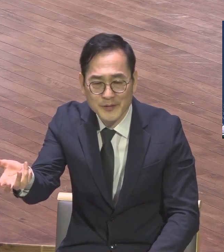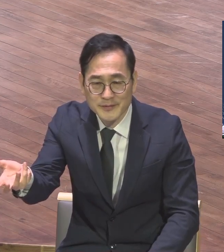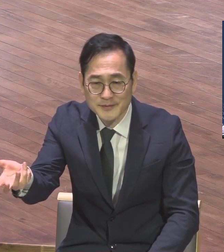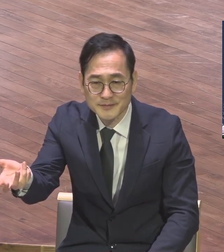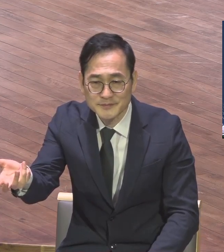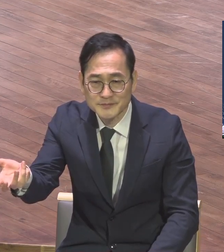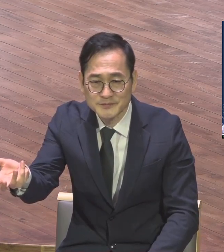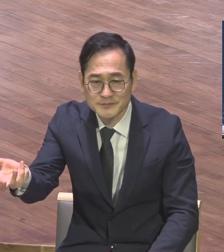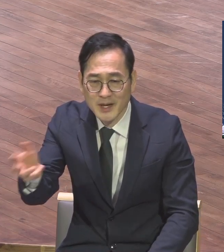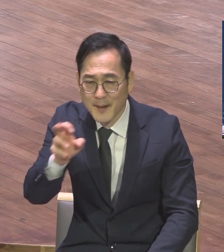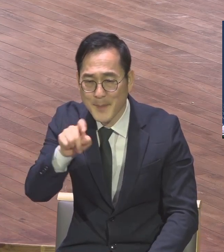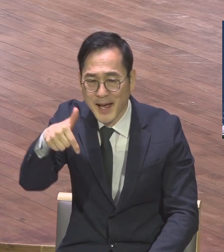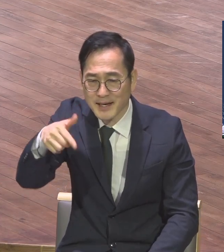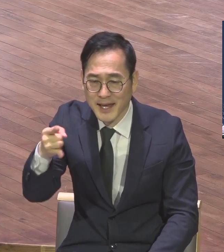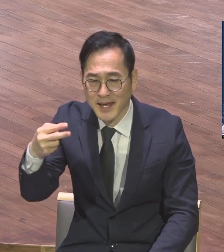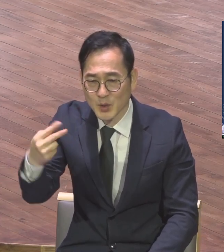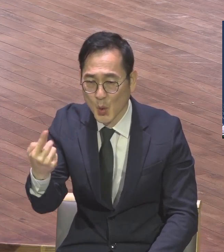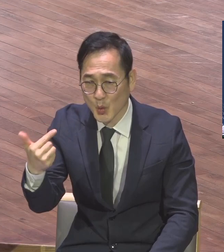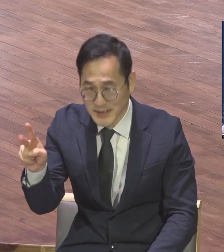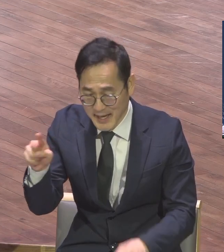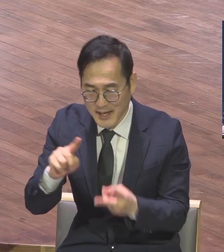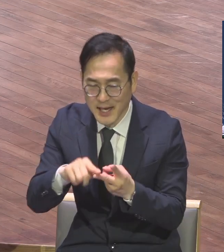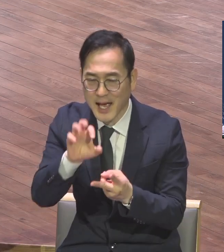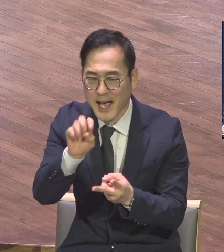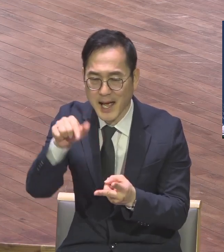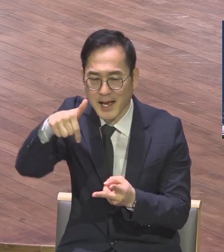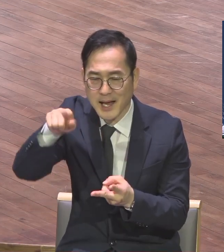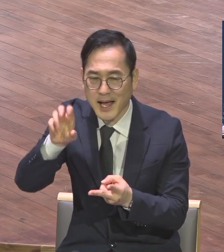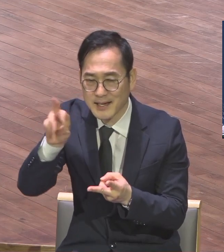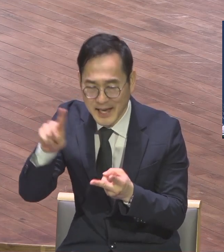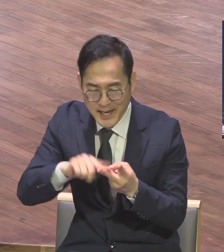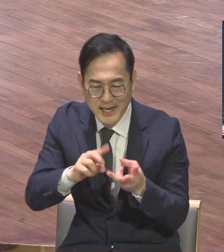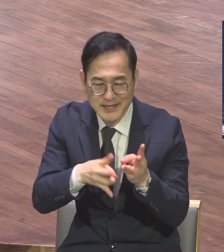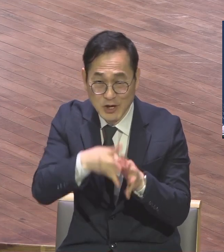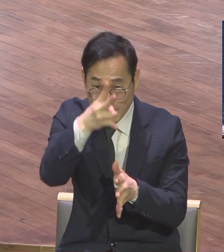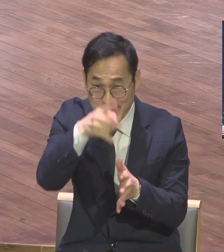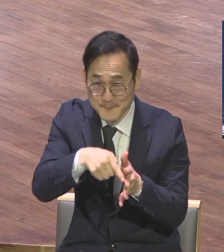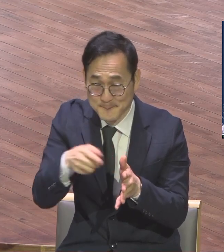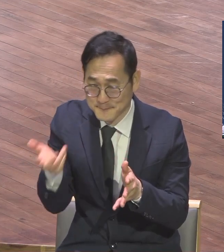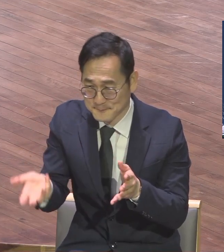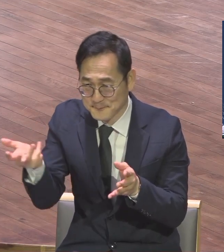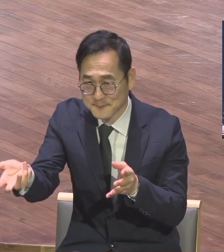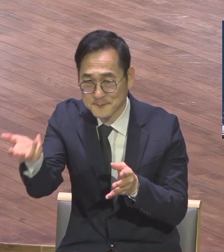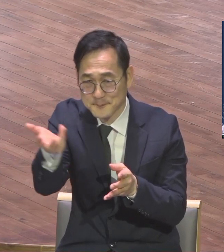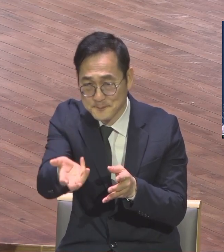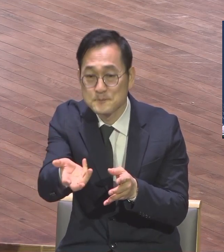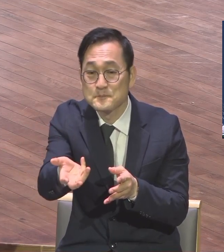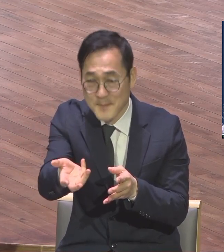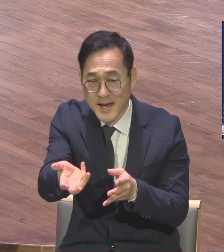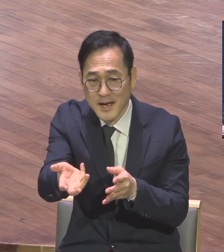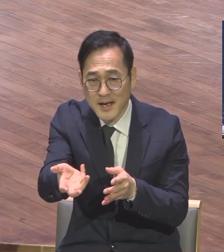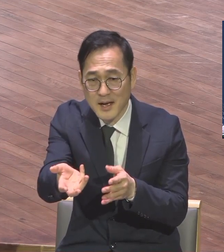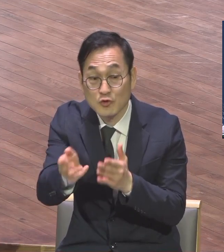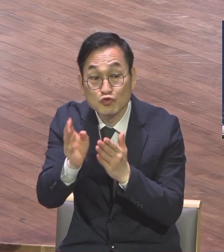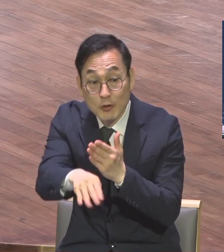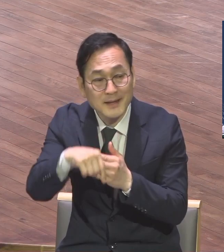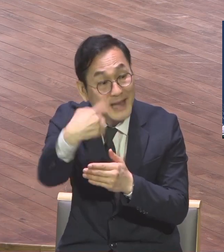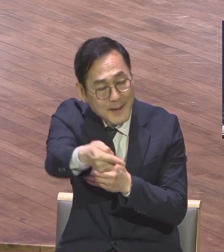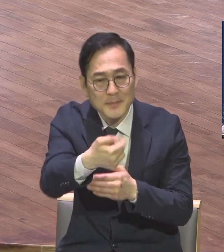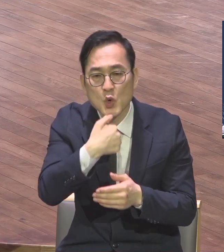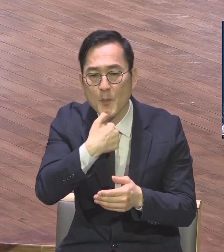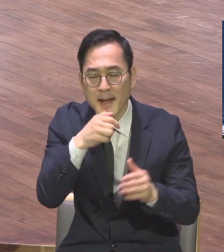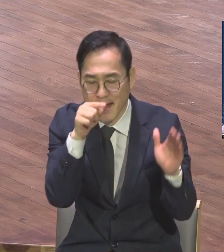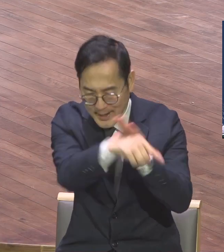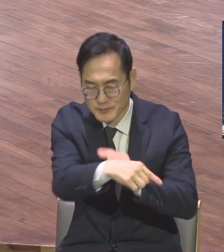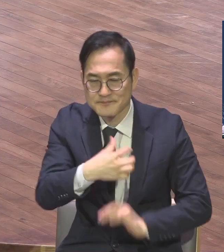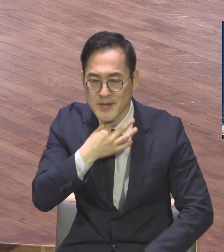바울이 마게도냐와 아가야를 거쳐 예루살렘에 가기로 작정하여 이르되 내가 갔다가 후에 로마도